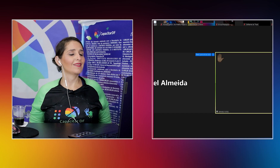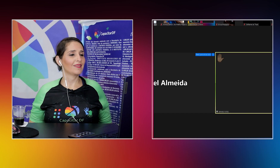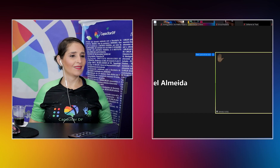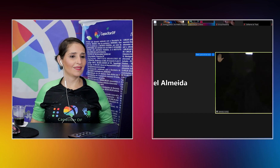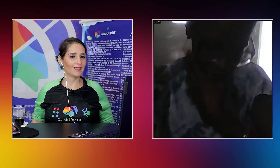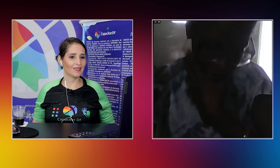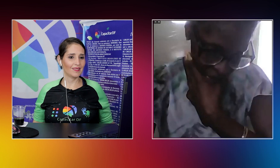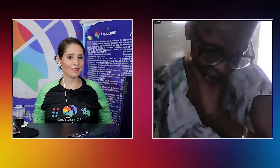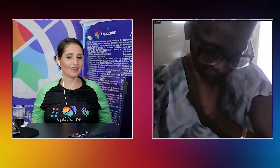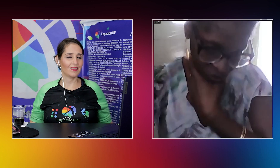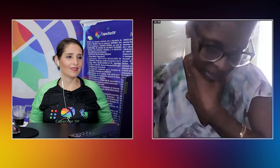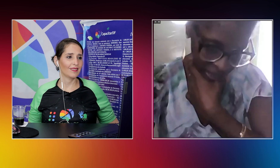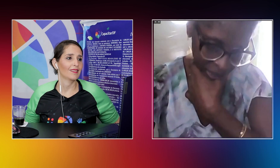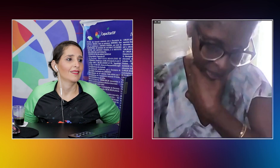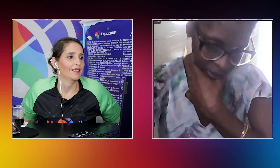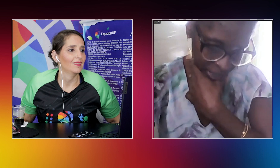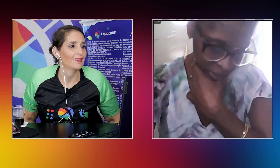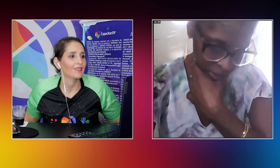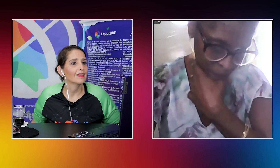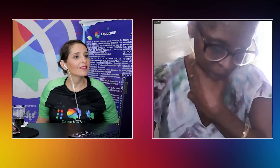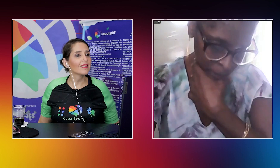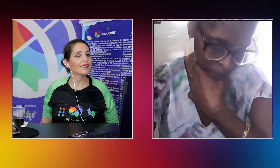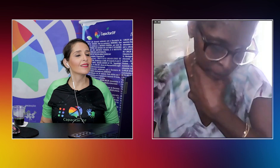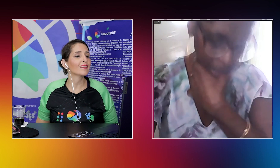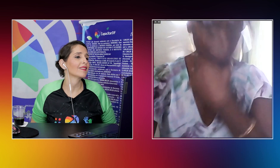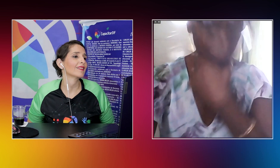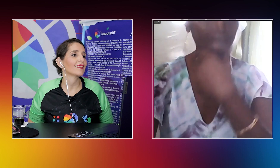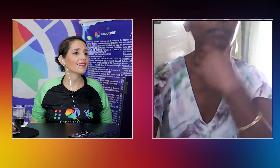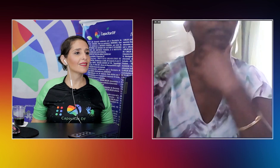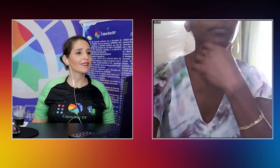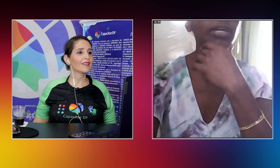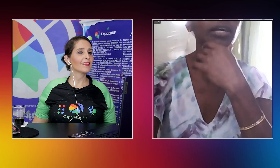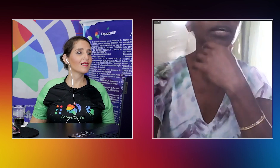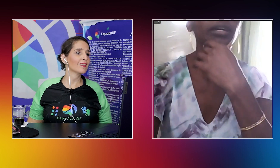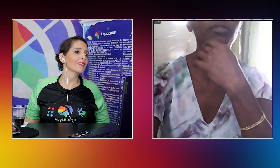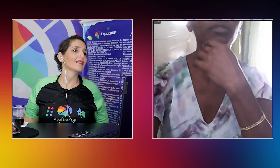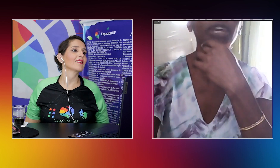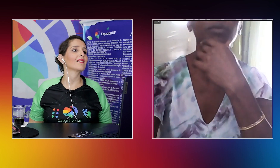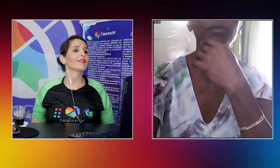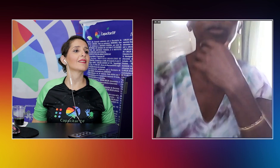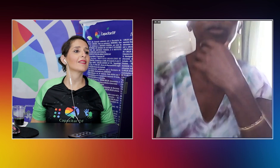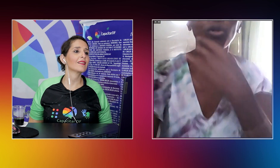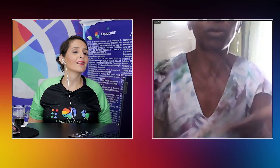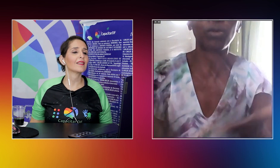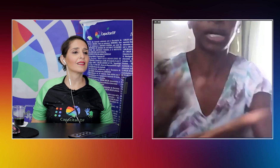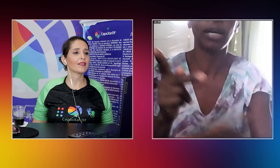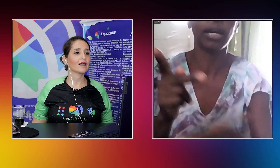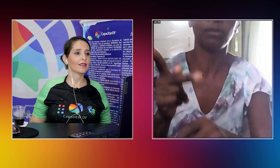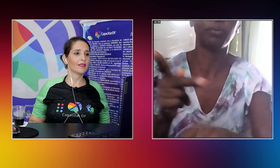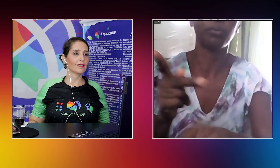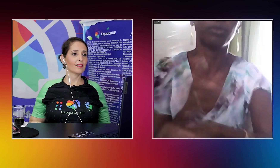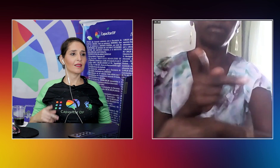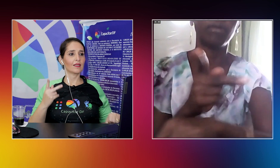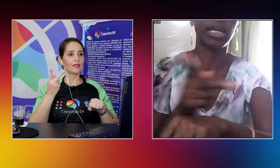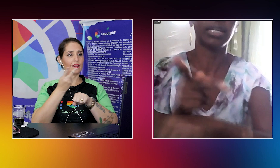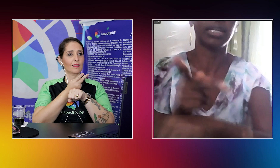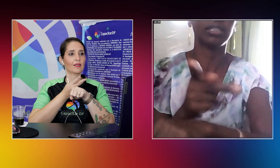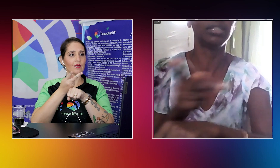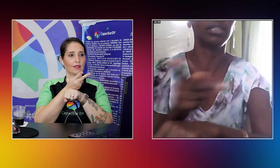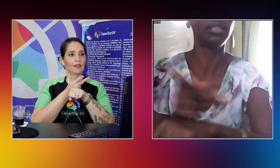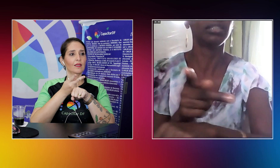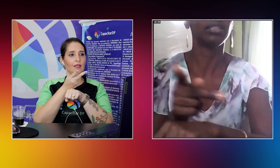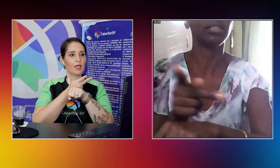Ô, Pro, me tira uma dúvida aqui, no caso, a palavra, o verbo procurar, o procurar é